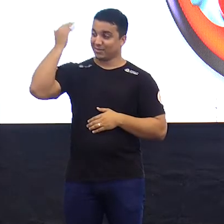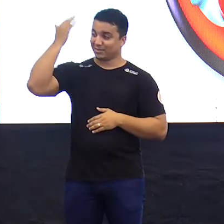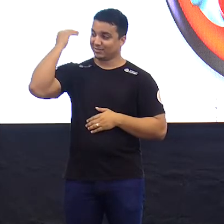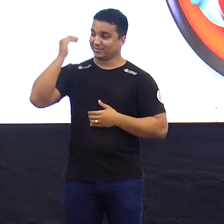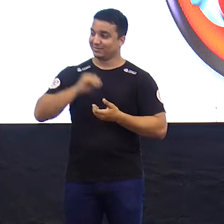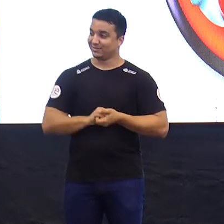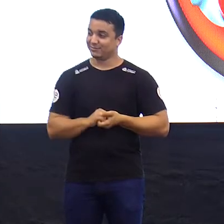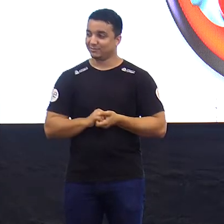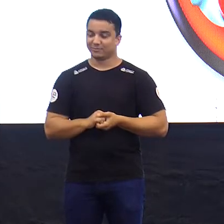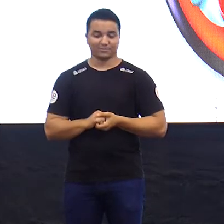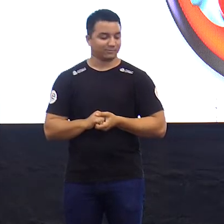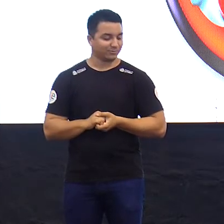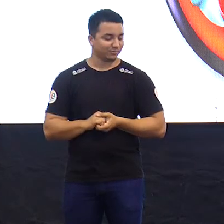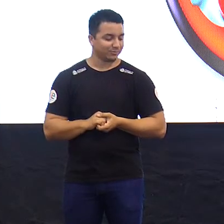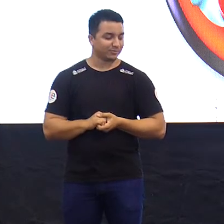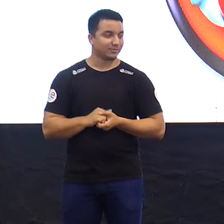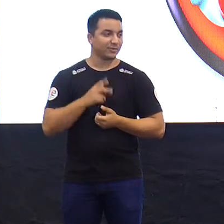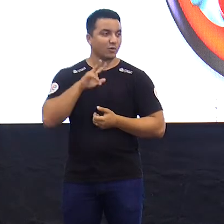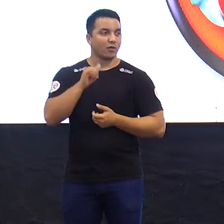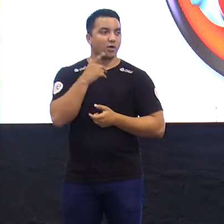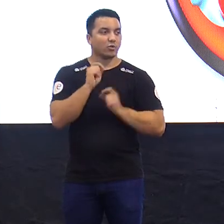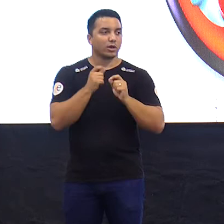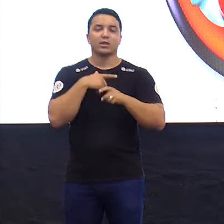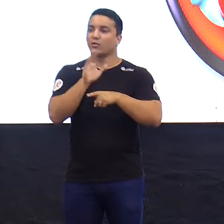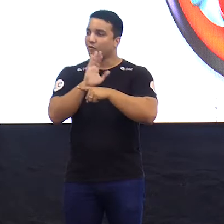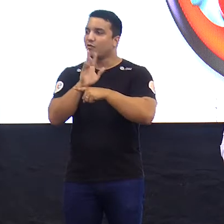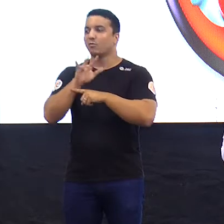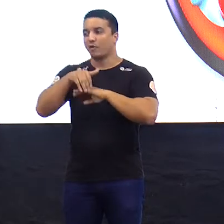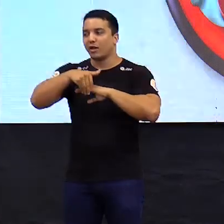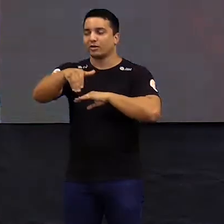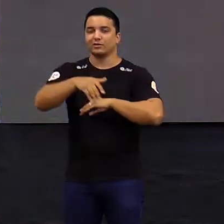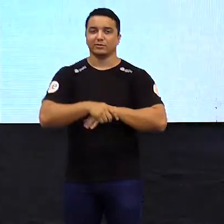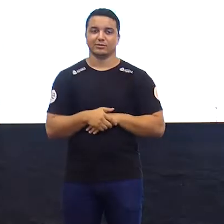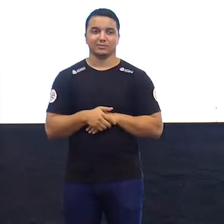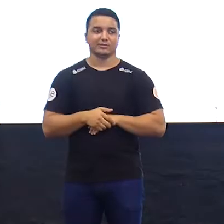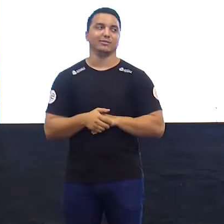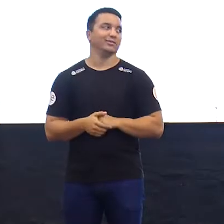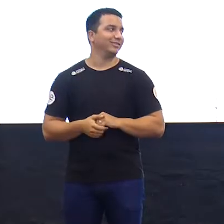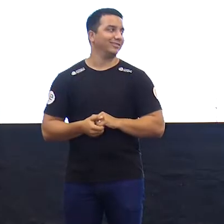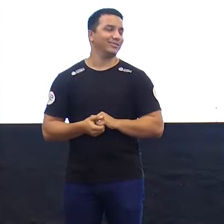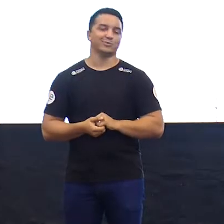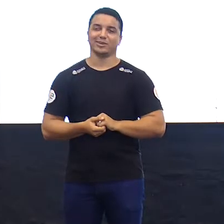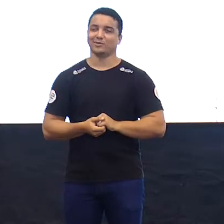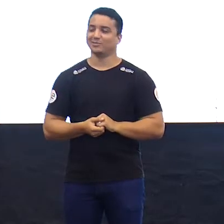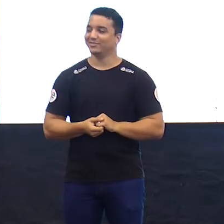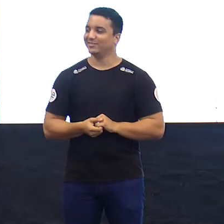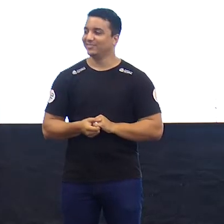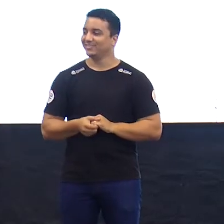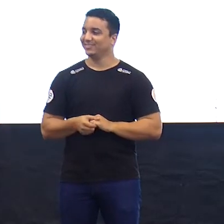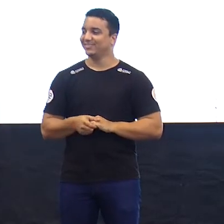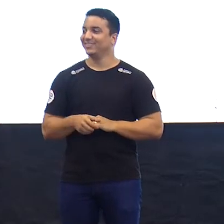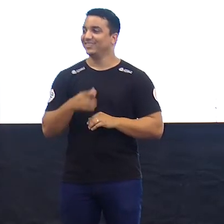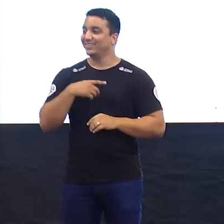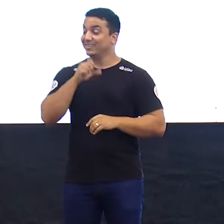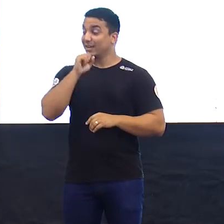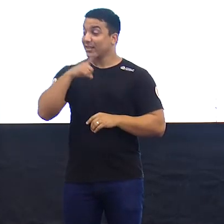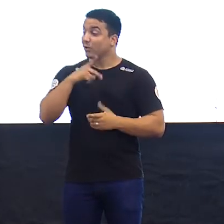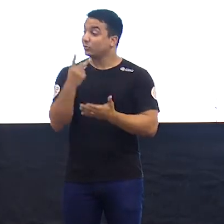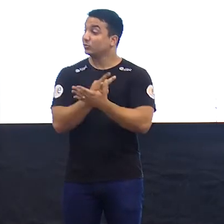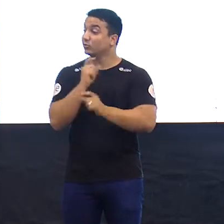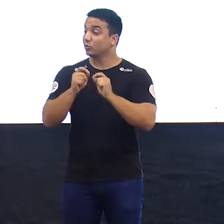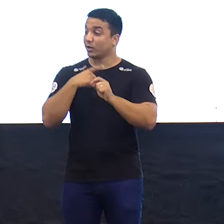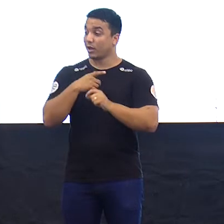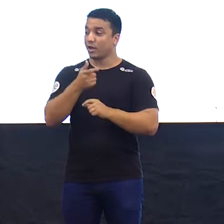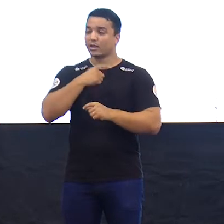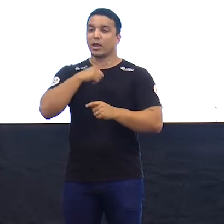Tu vai ver, vão acabar fazendo o filme dos Thundercats. Olha, o que acontece é o seguinte. Os Thundercats